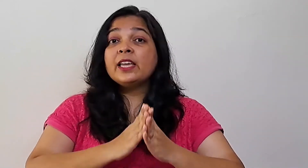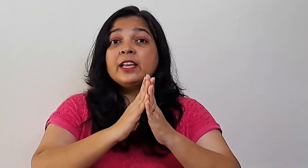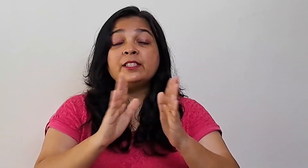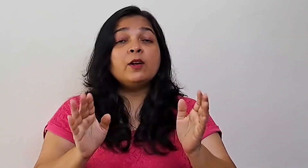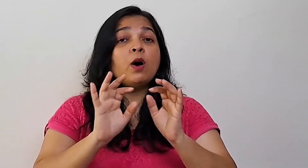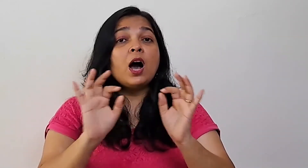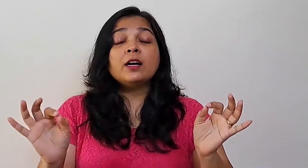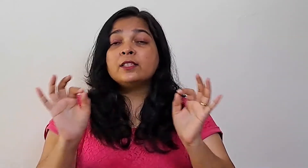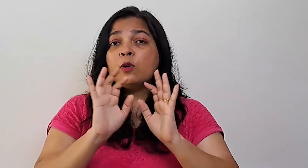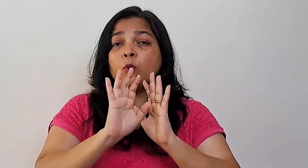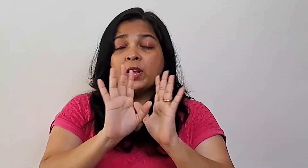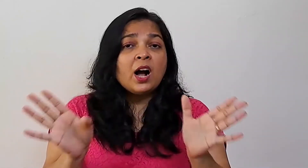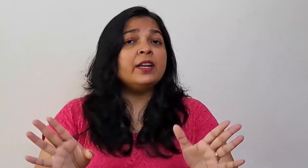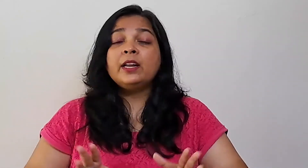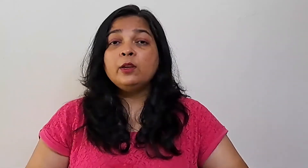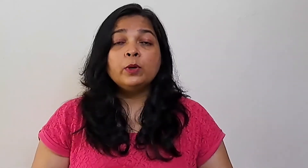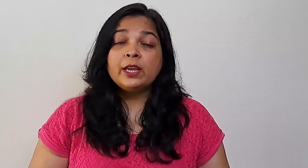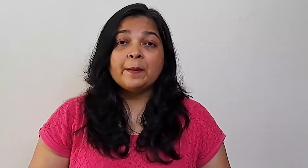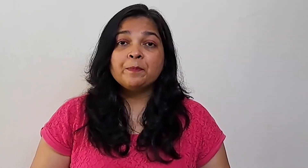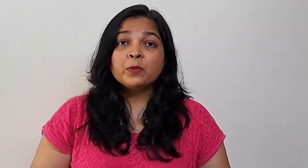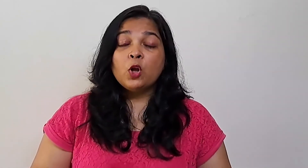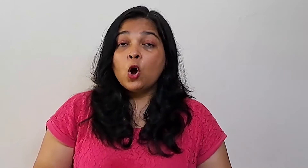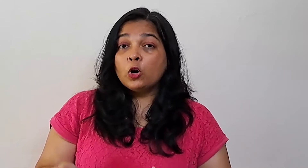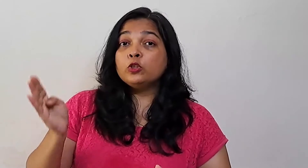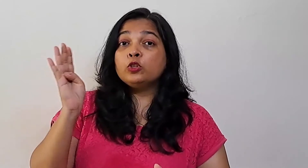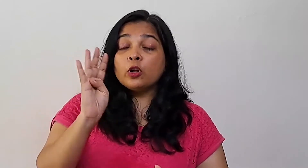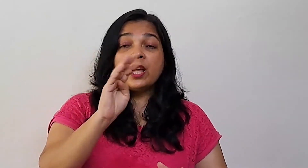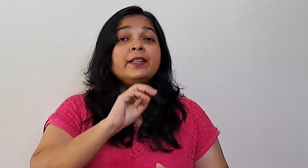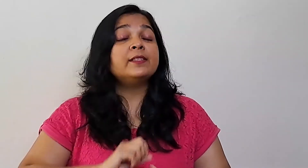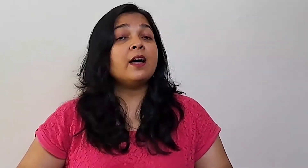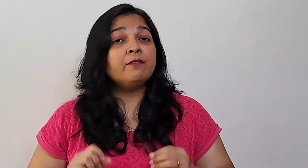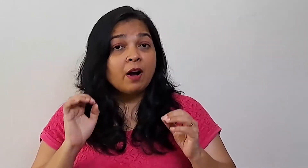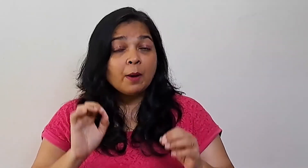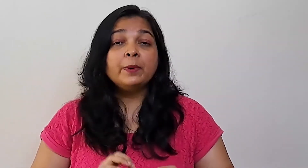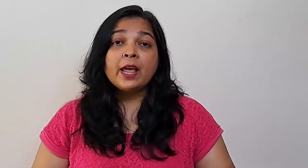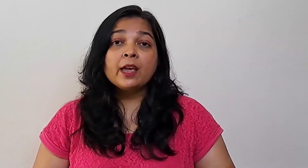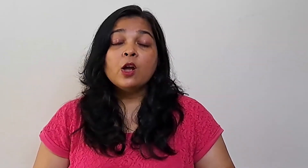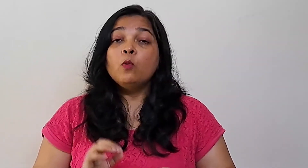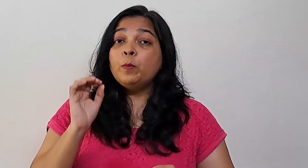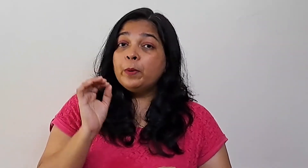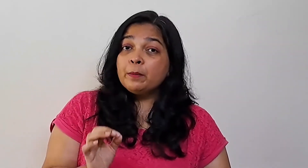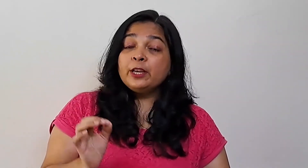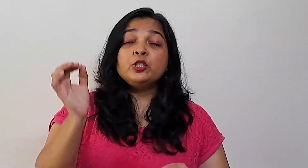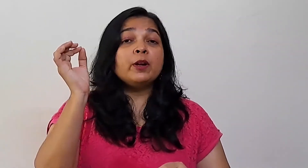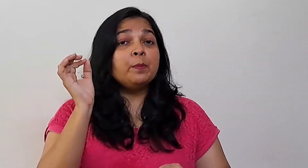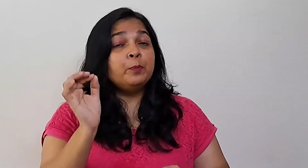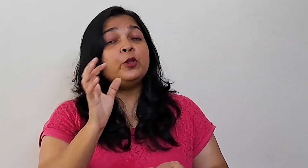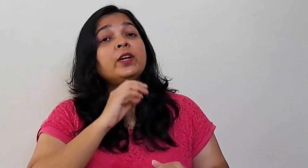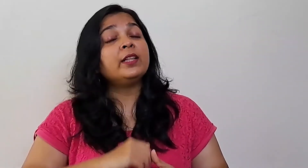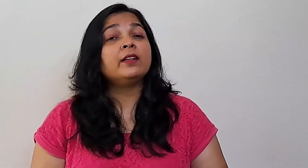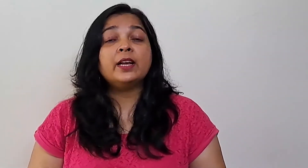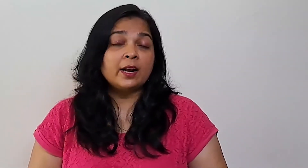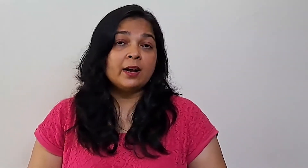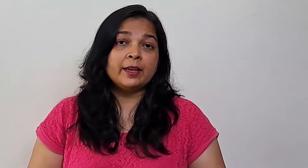रहा ते किसी नूं अग नाल कोई तकलीफ नहीं हो रही। ते जिहड़ा चौथा इंसान उहदे विच आ ओ परमेश्वर दे